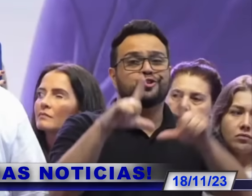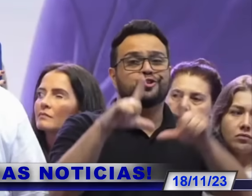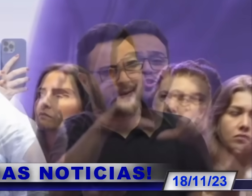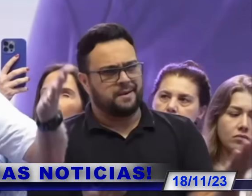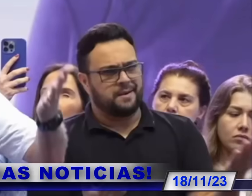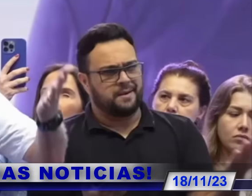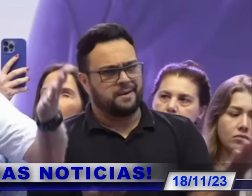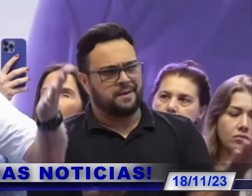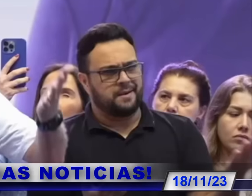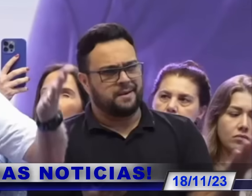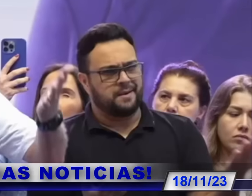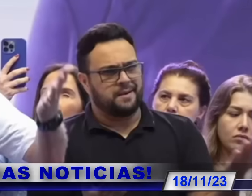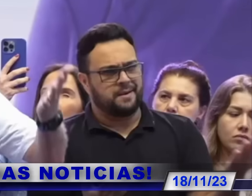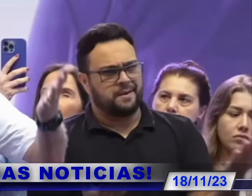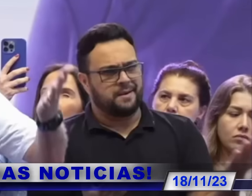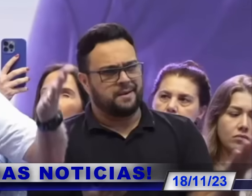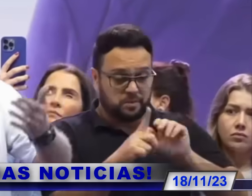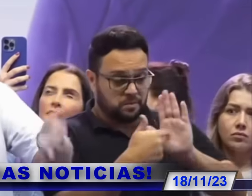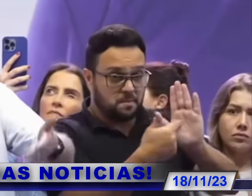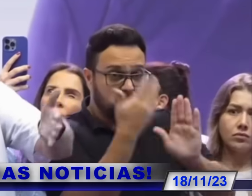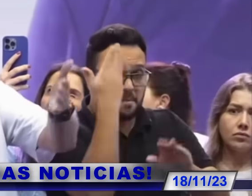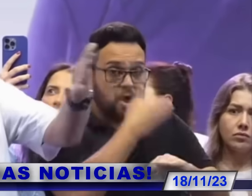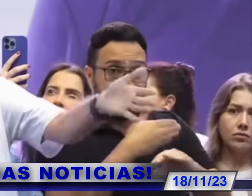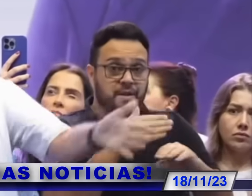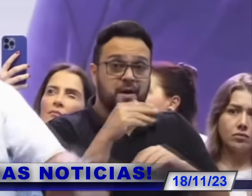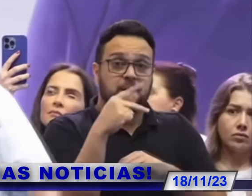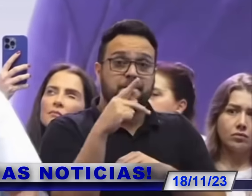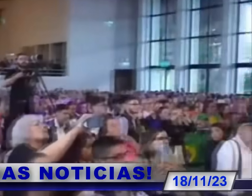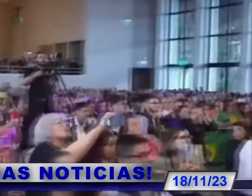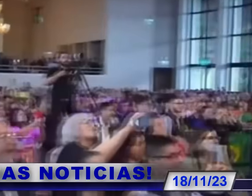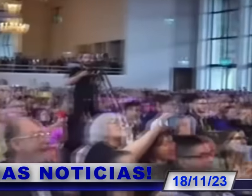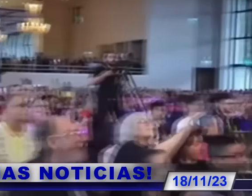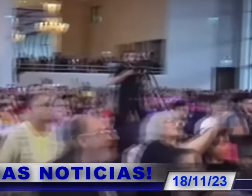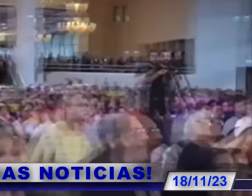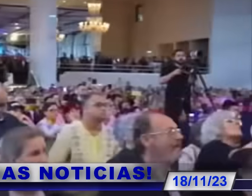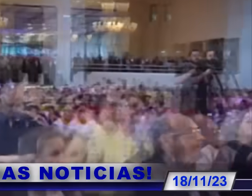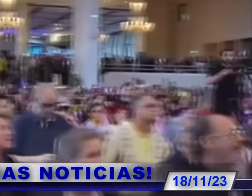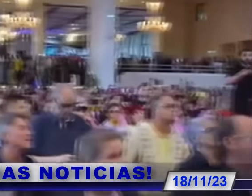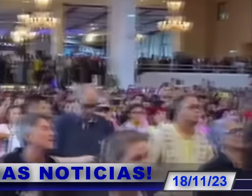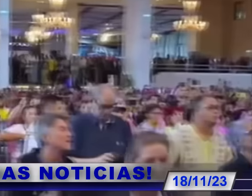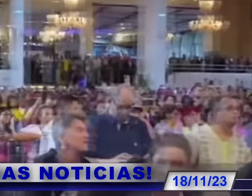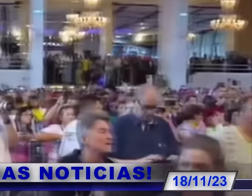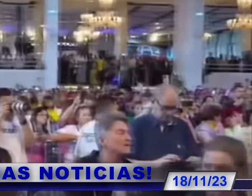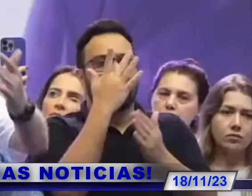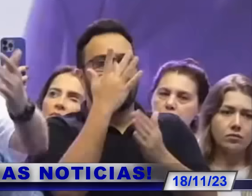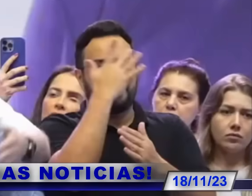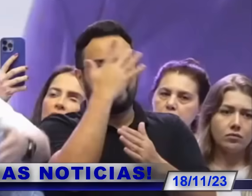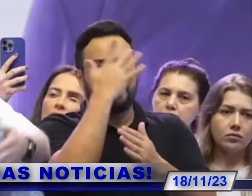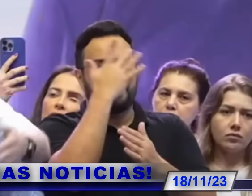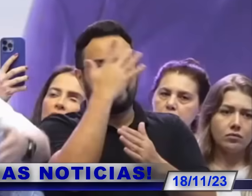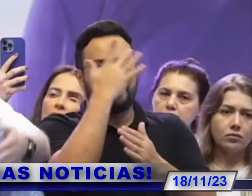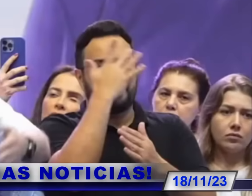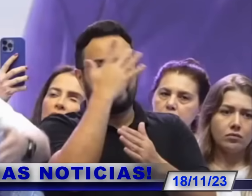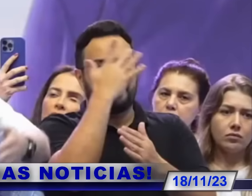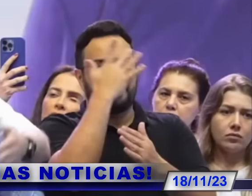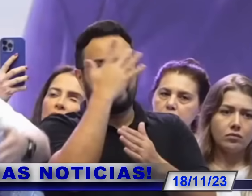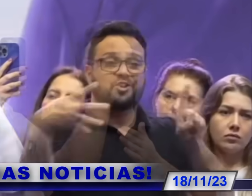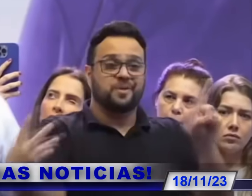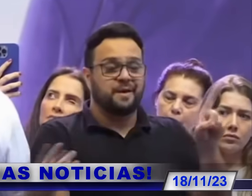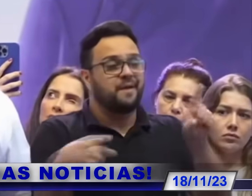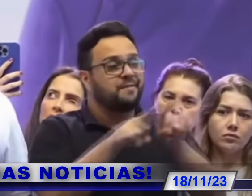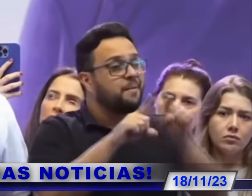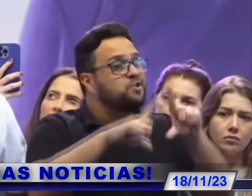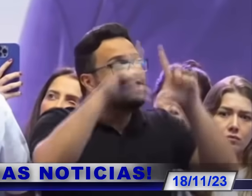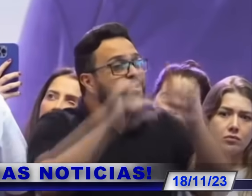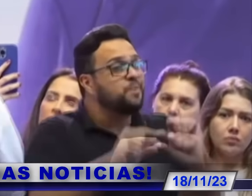O feminicídio diminuiu em nosso governo também. A morte de pessoal LGBT também diminuiu em